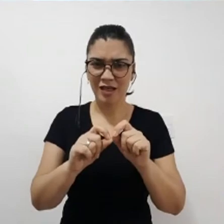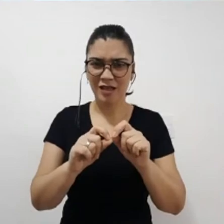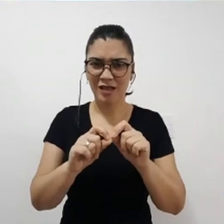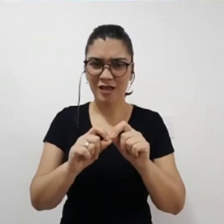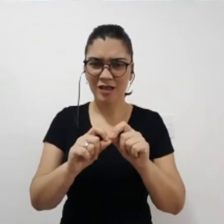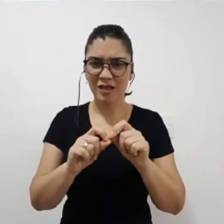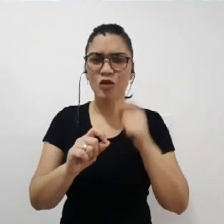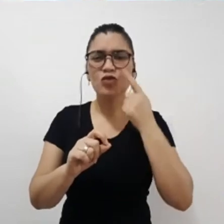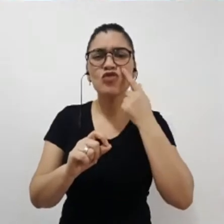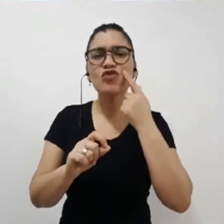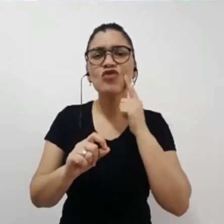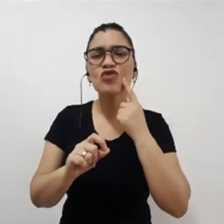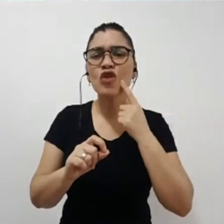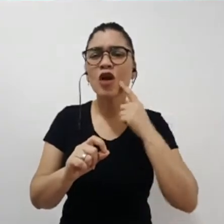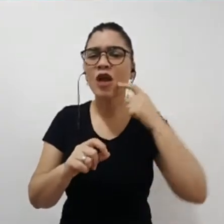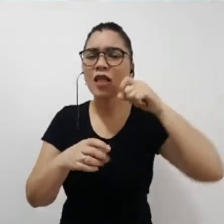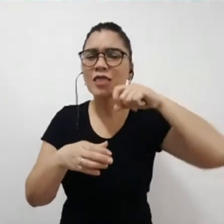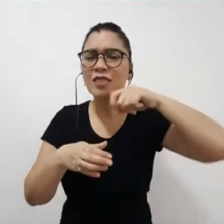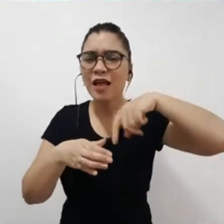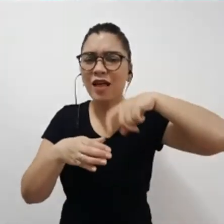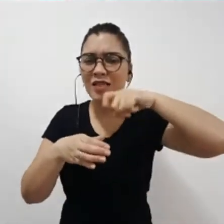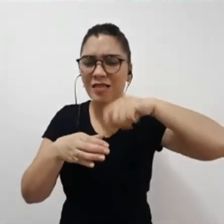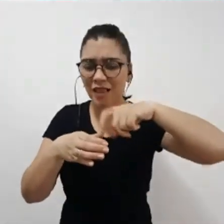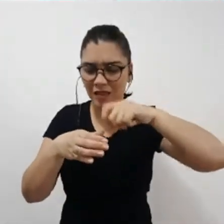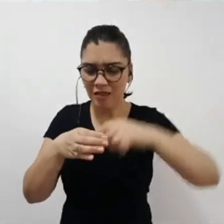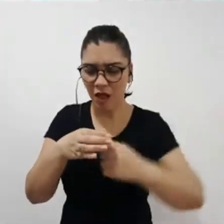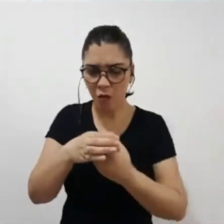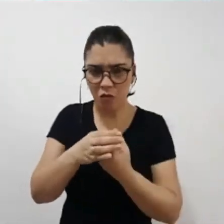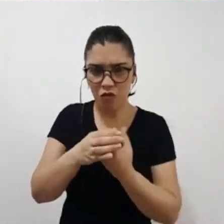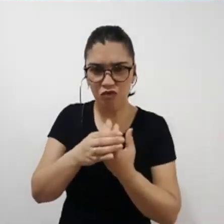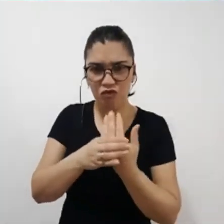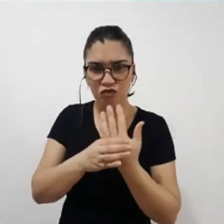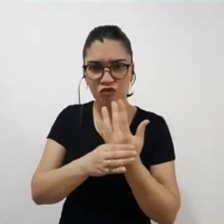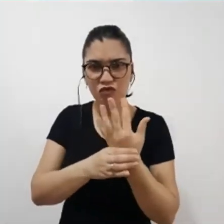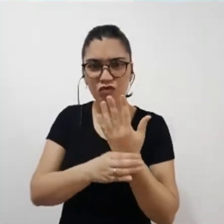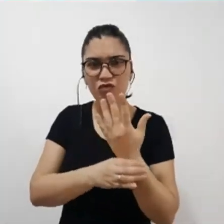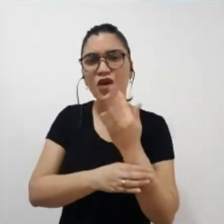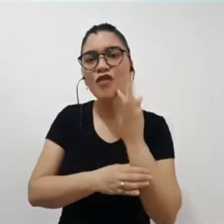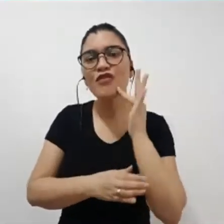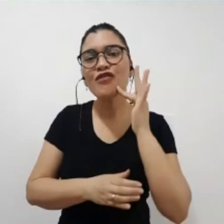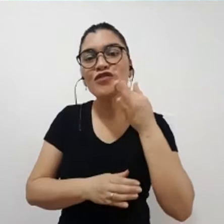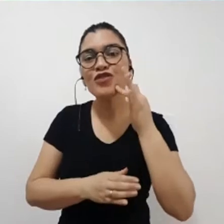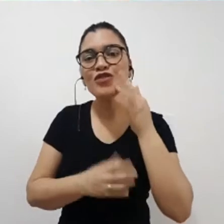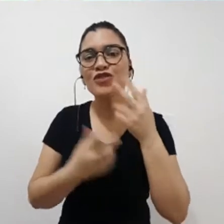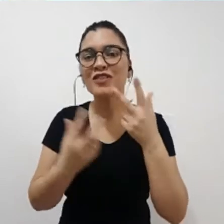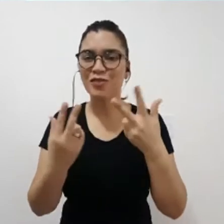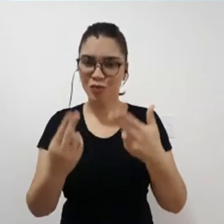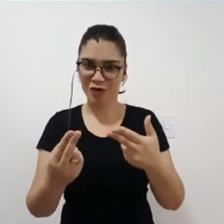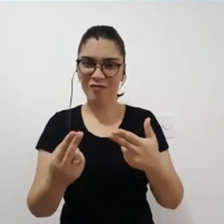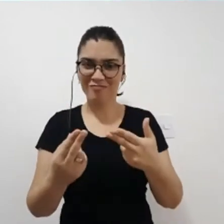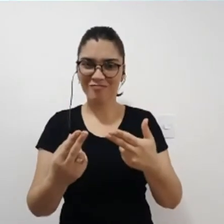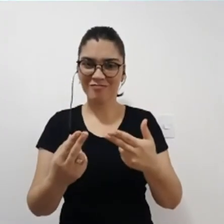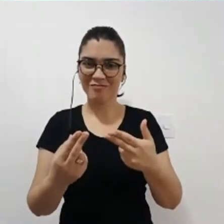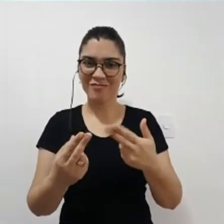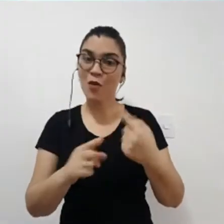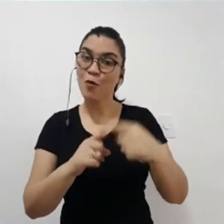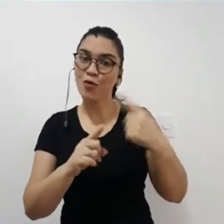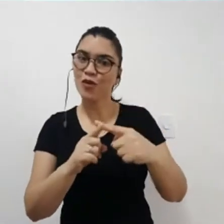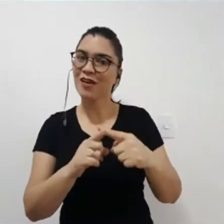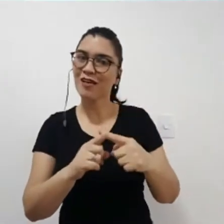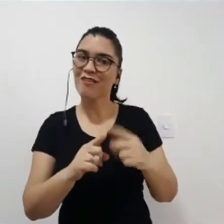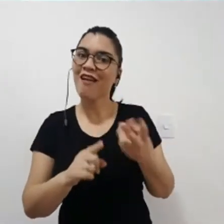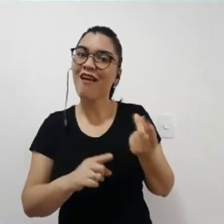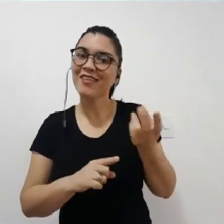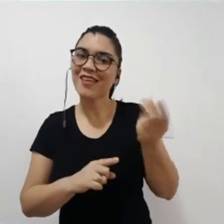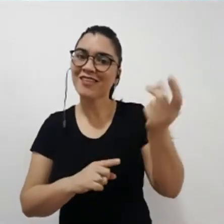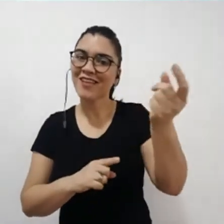de alegria, porque eles produzirão em nós coisas eternas. O mundo sofre,